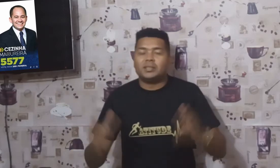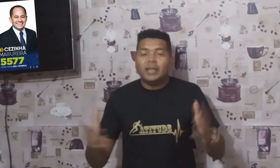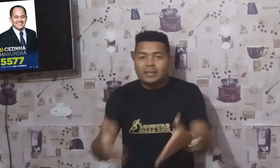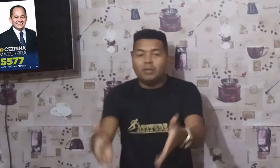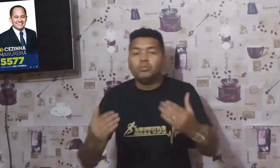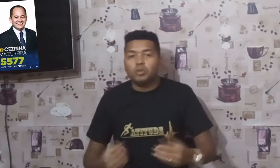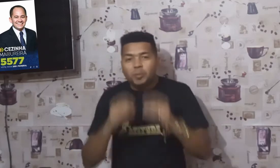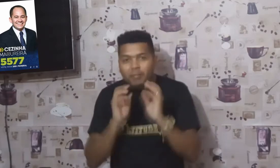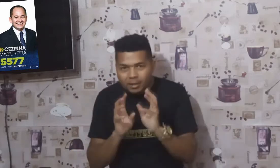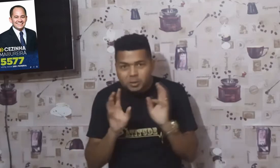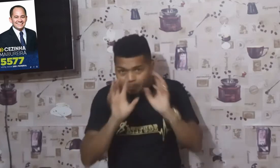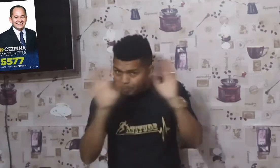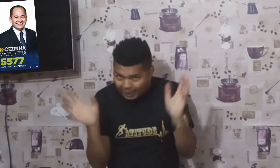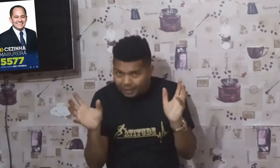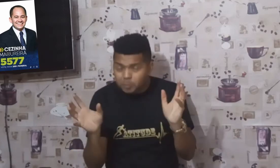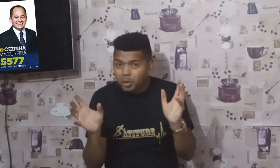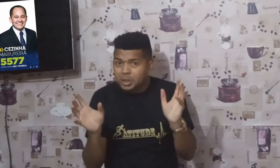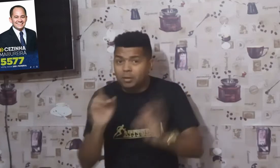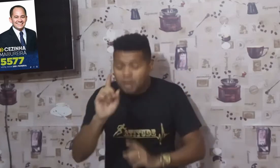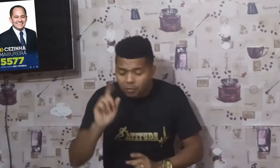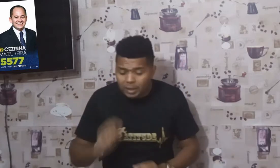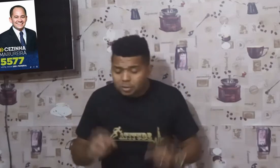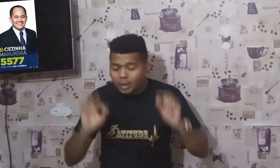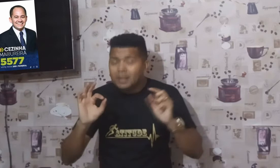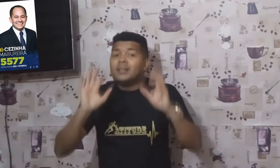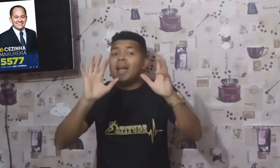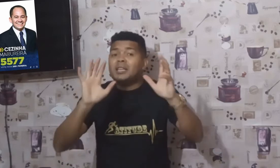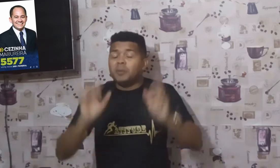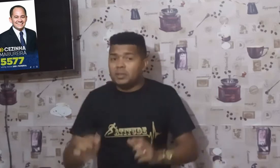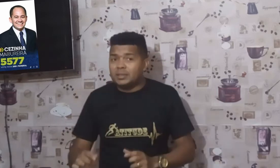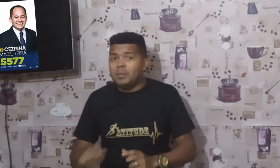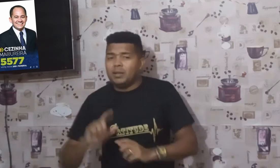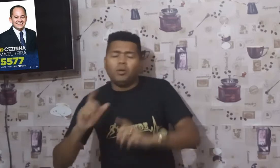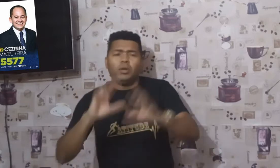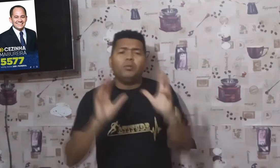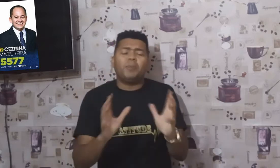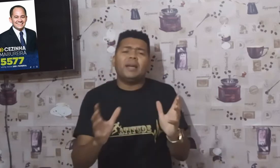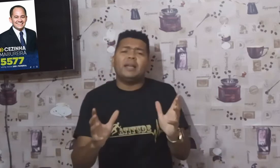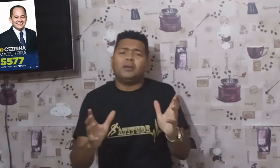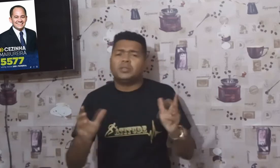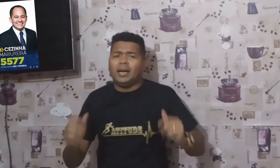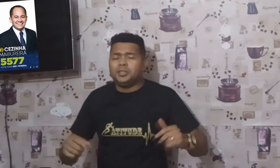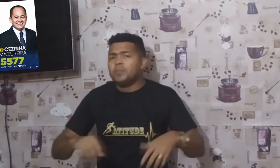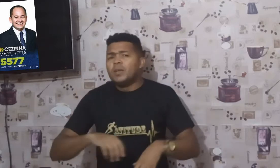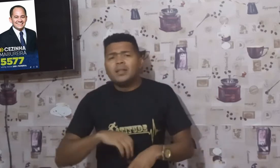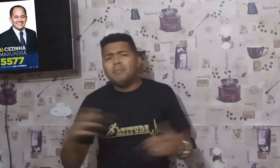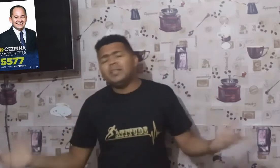Santista. Esse é um dos primeiros pequenos projetos. Eu vou ler só 10 para você saber. Eu peguei lá no site, tem mais